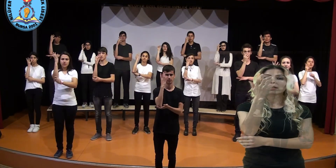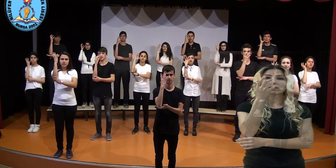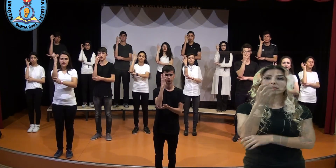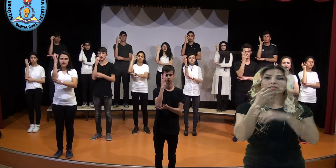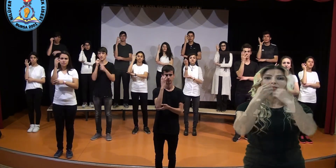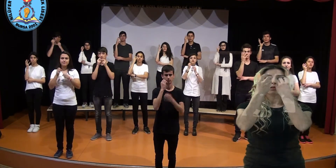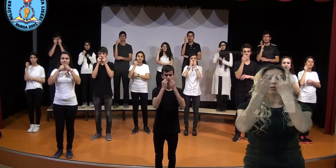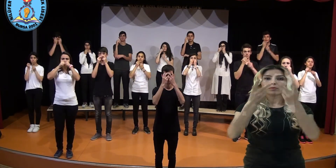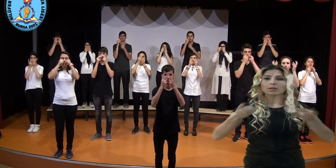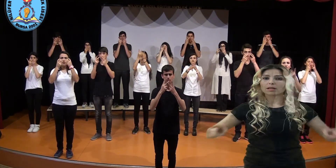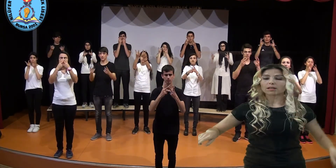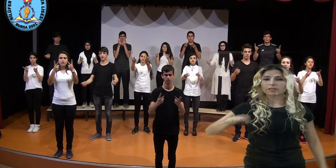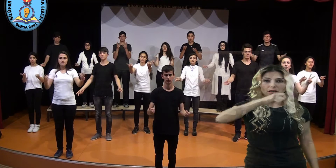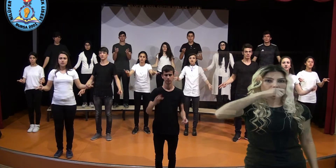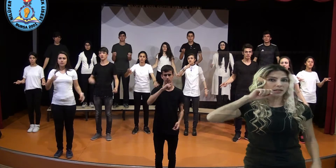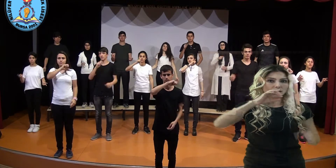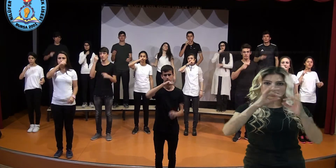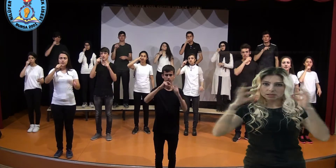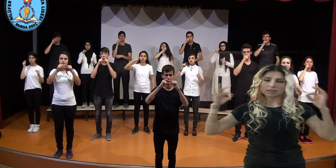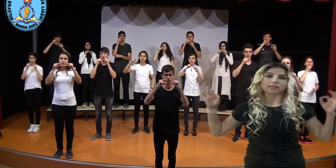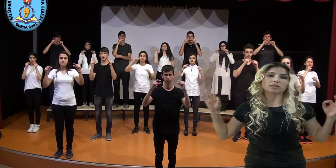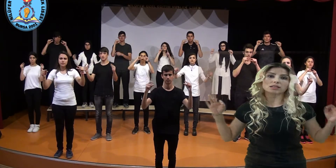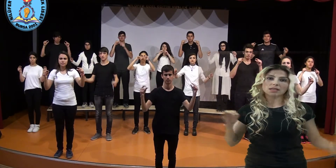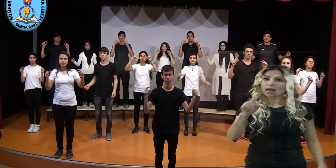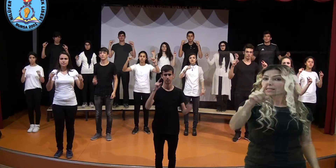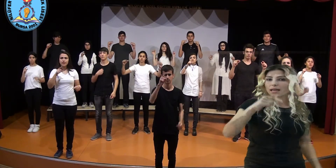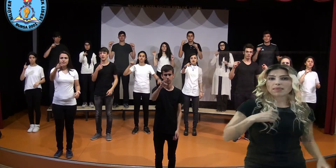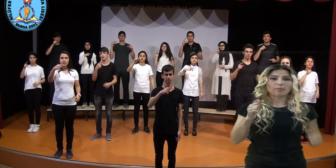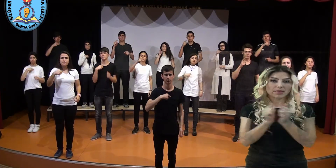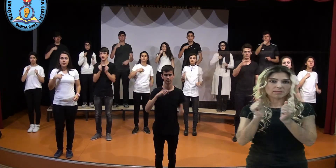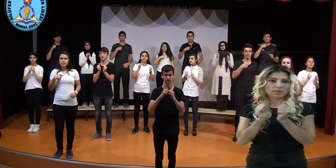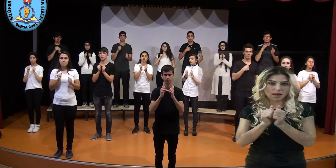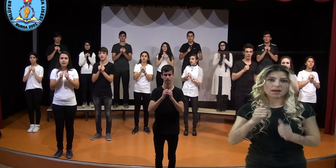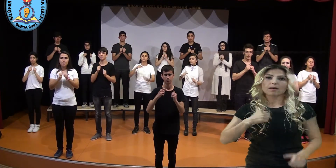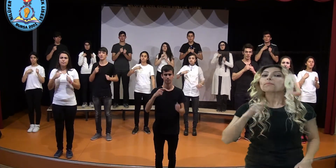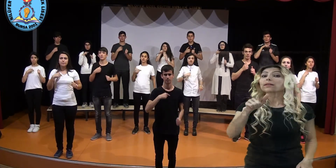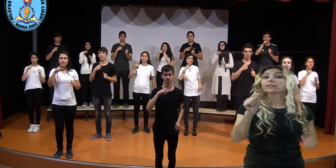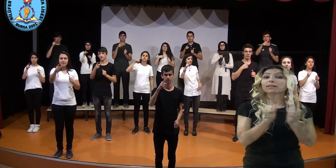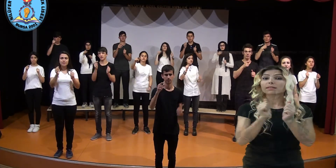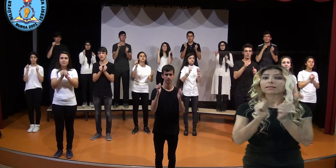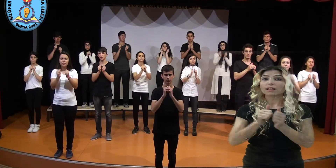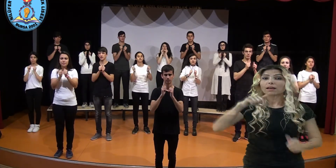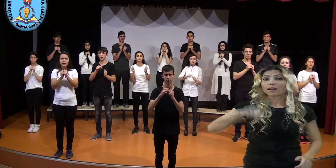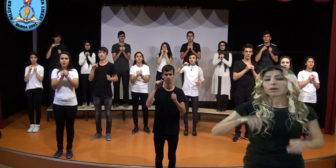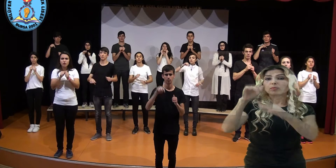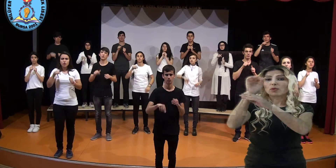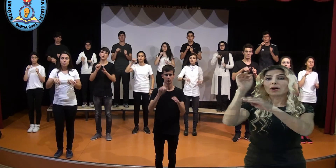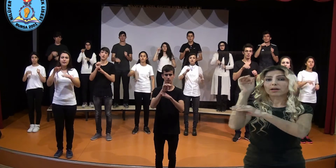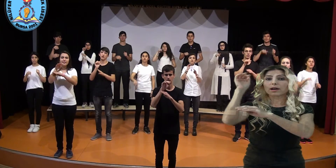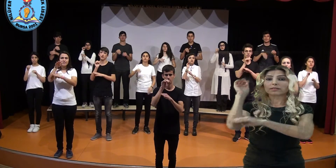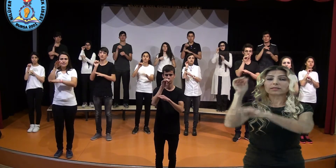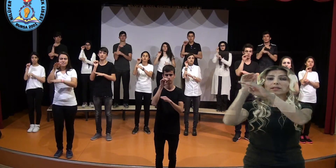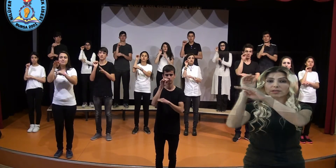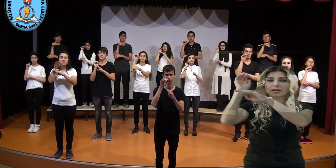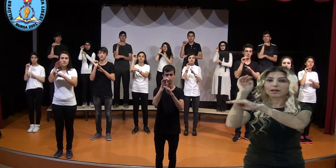fidanım, güller açan damlıyız. Sevme benimle, ben seninle, bu